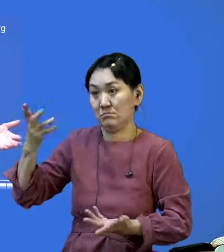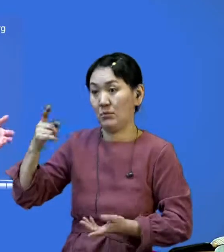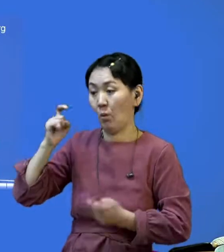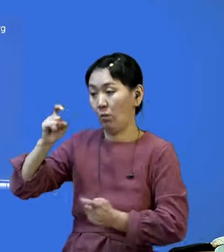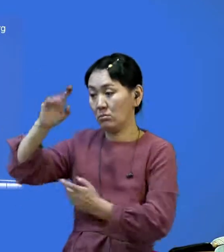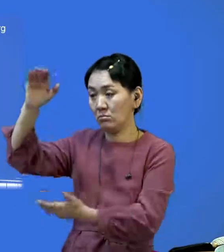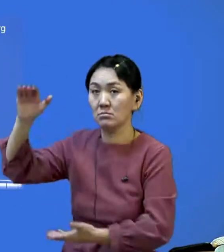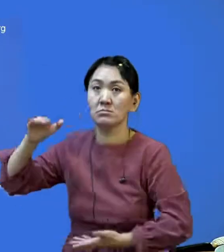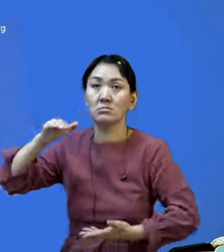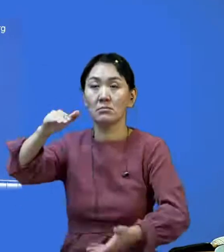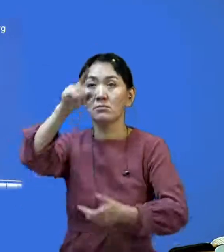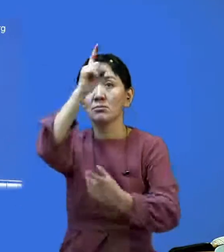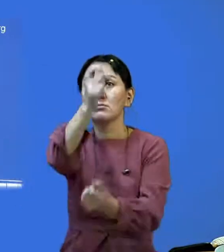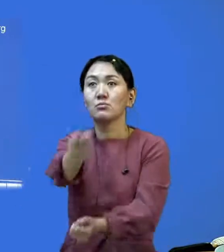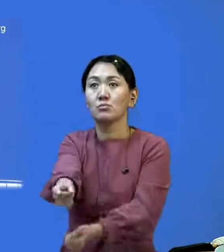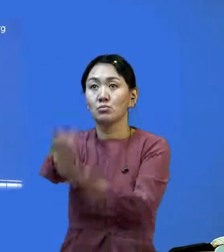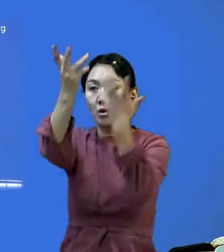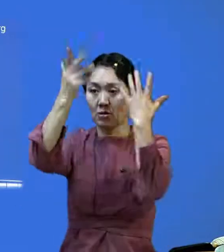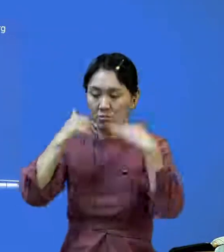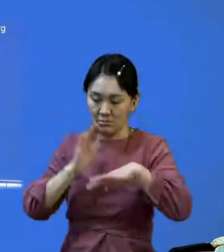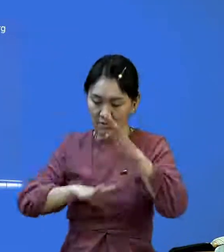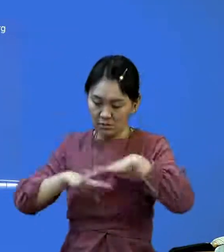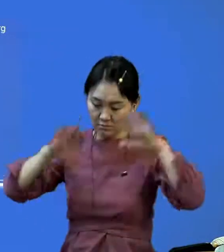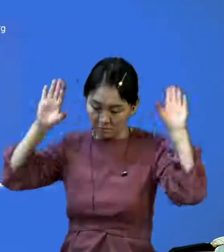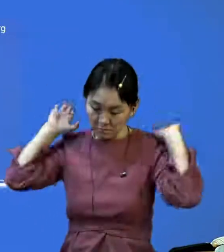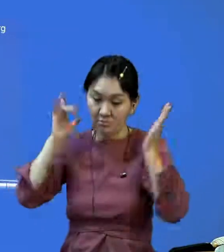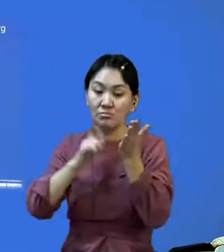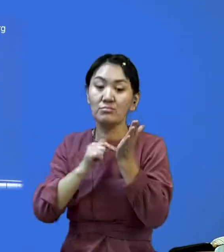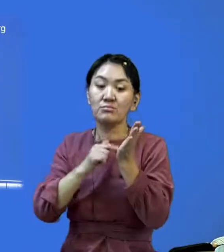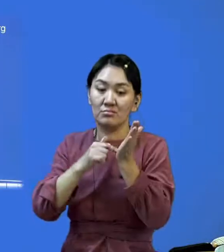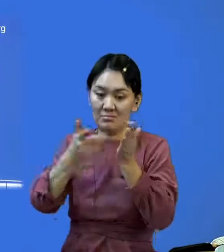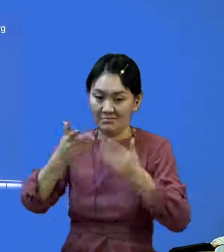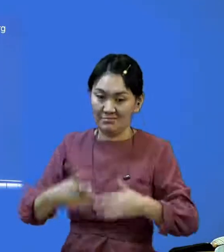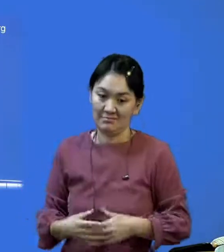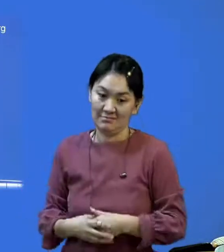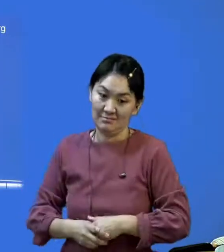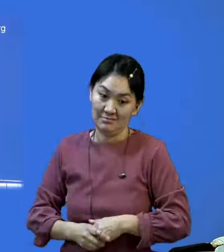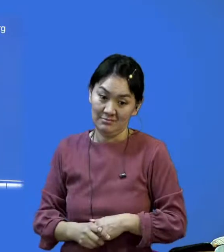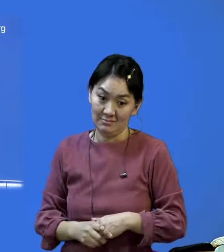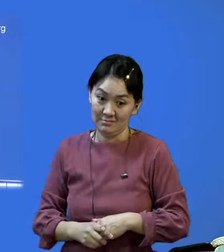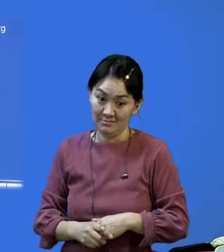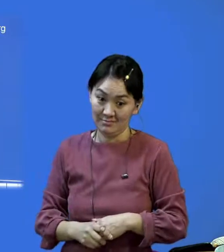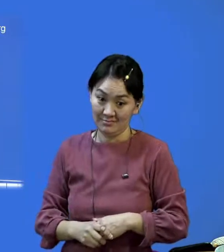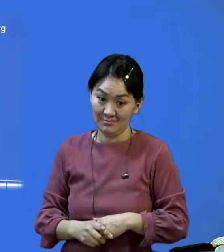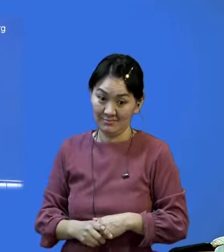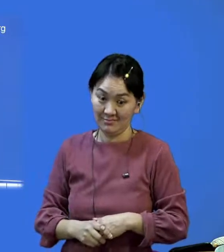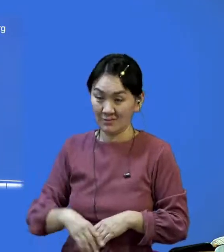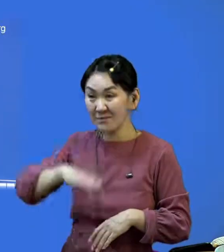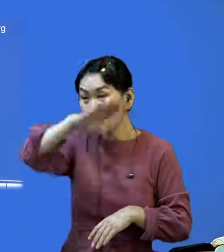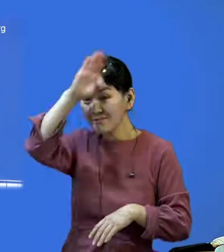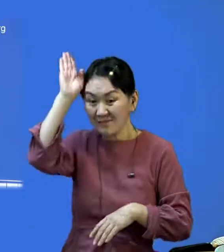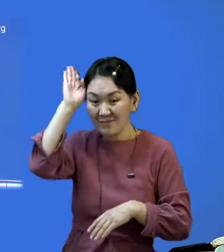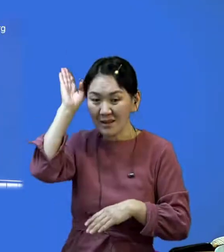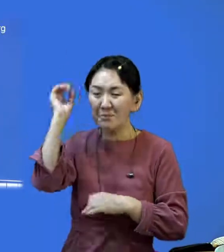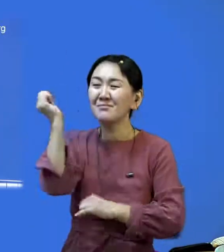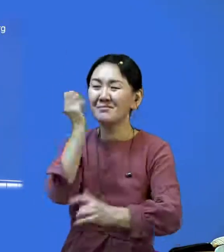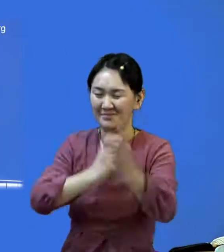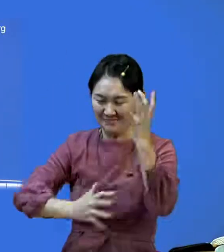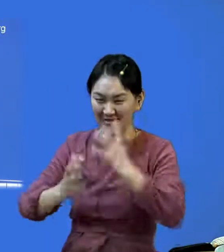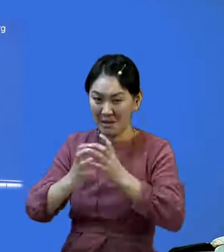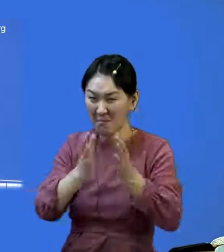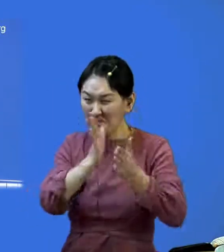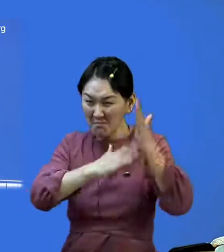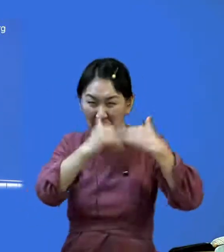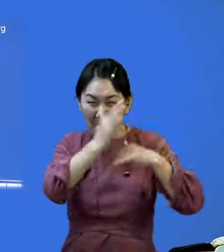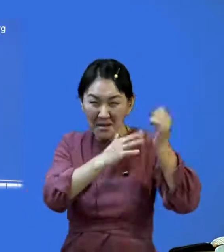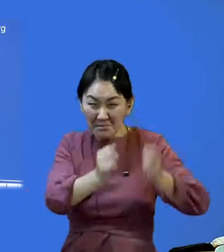өргөх хэрэгтэй. Тэмээ одоо зуны цугларалтын газар барилга